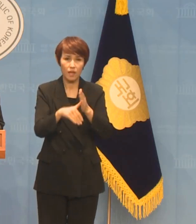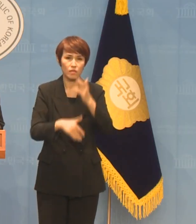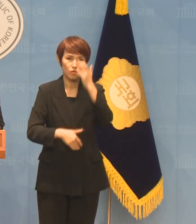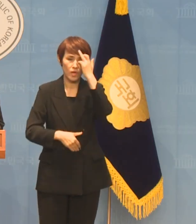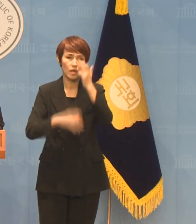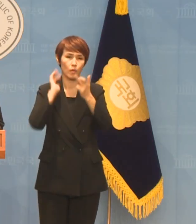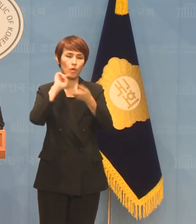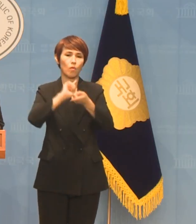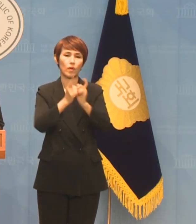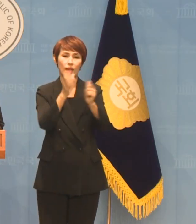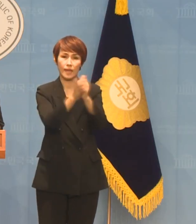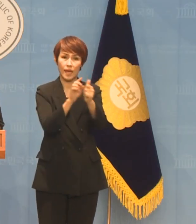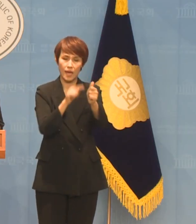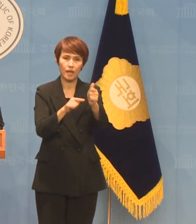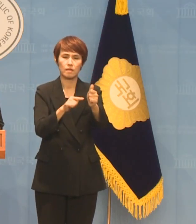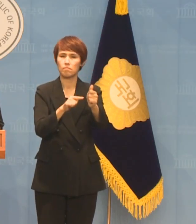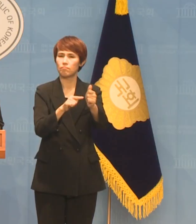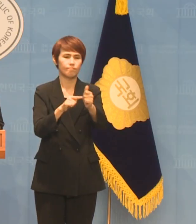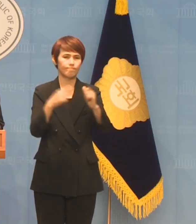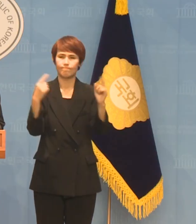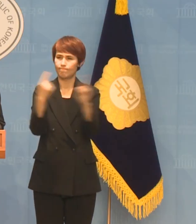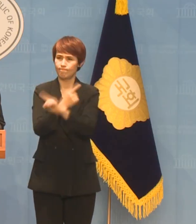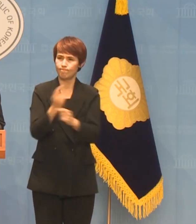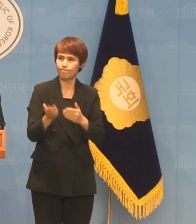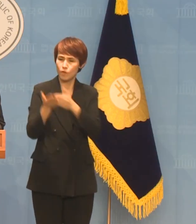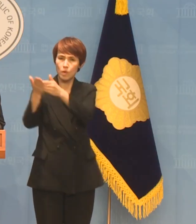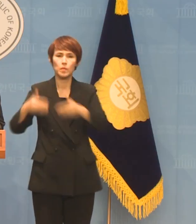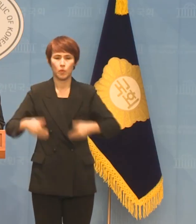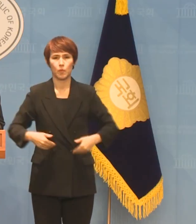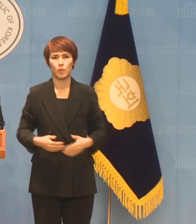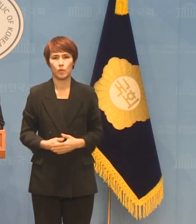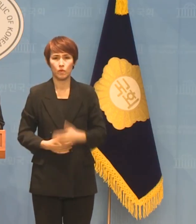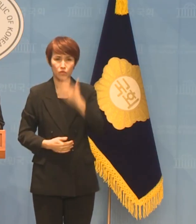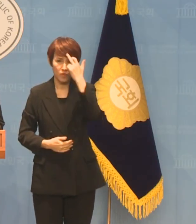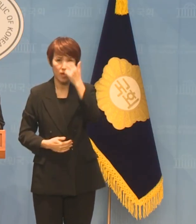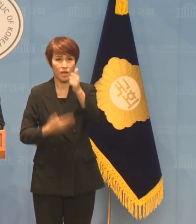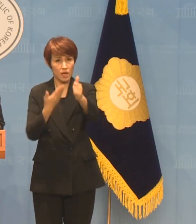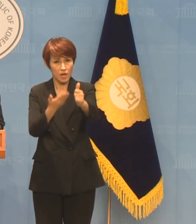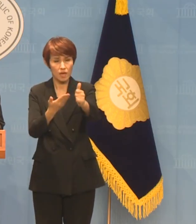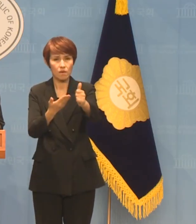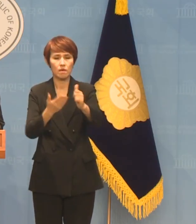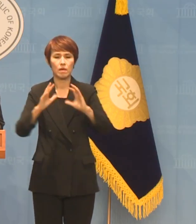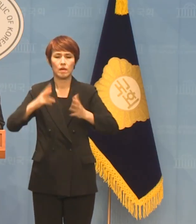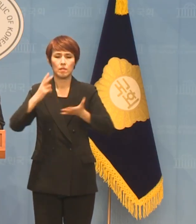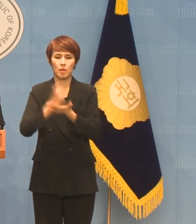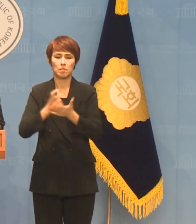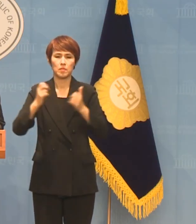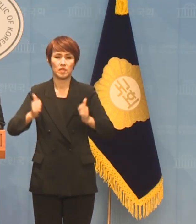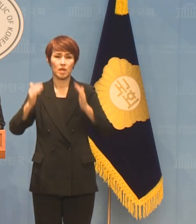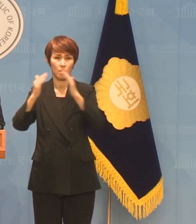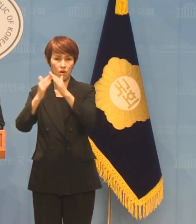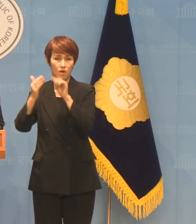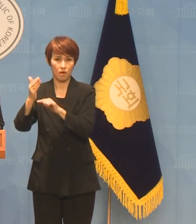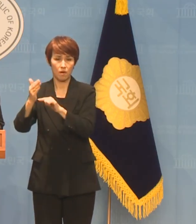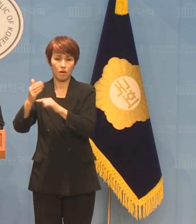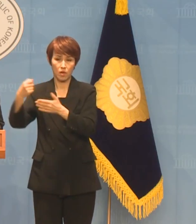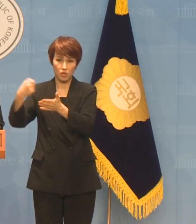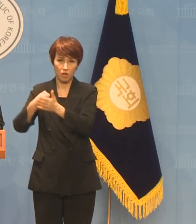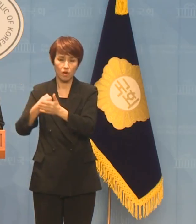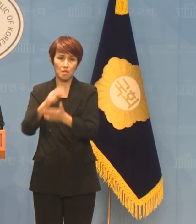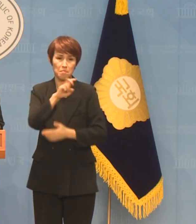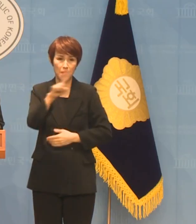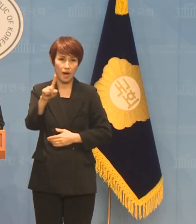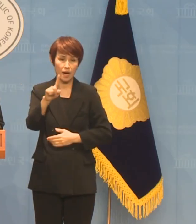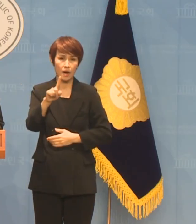대통령 권한대행이 바로잡아야 합니다. 최 대행이 헌재 결정에 따라 마 후보자를 임명할 가능성이